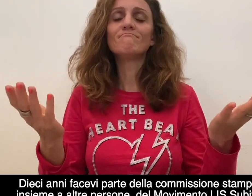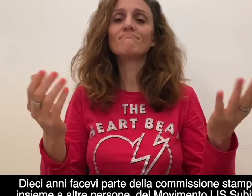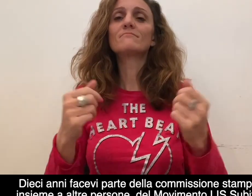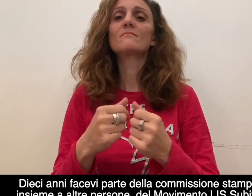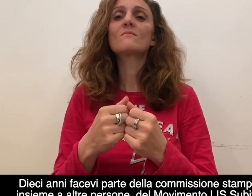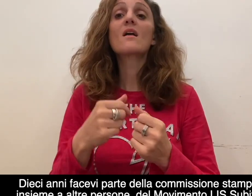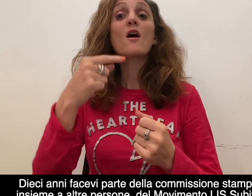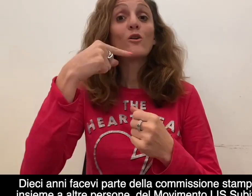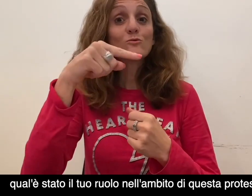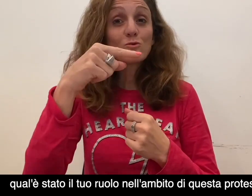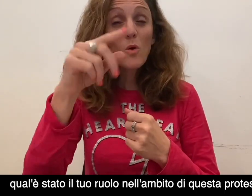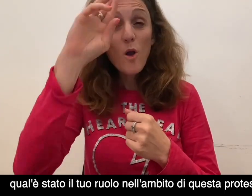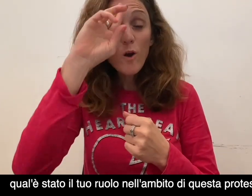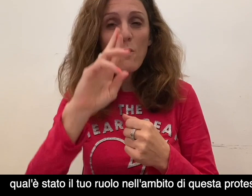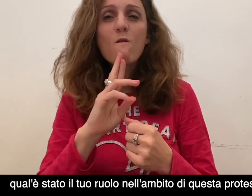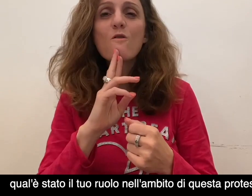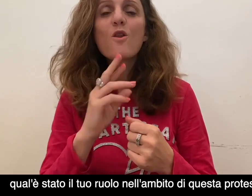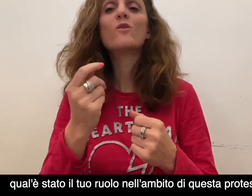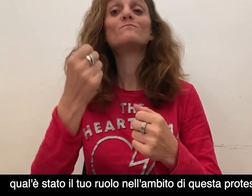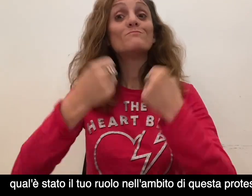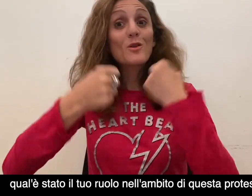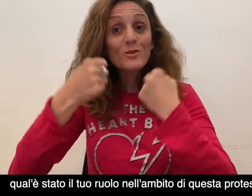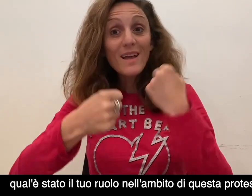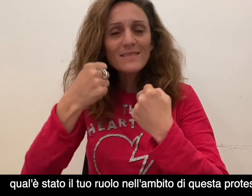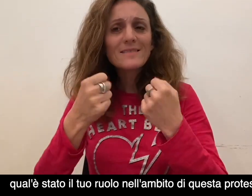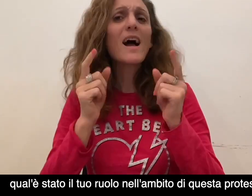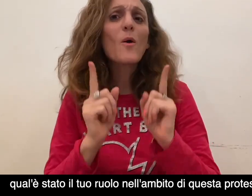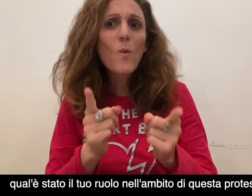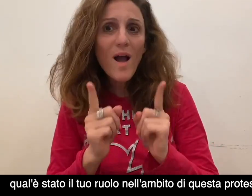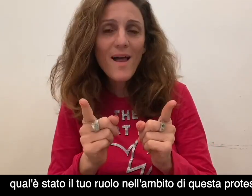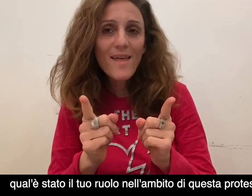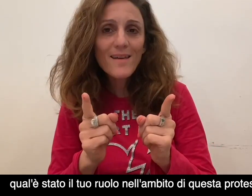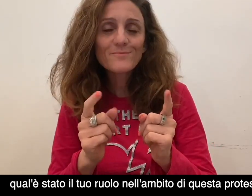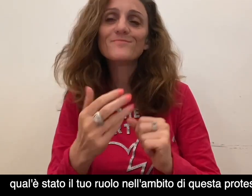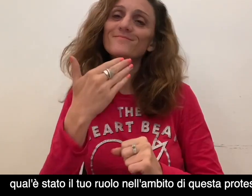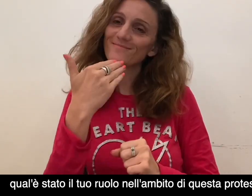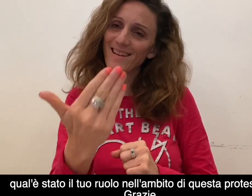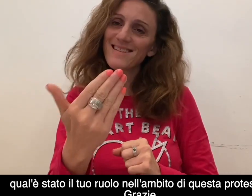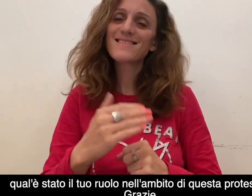vorremmo chiederti qual è stato il tuo ruolo nell'ambito di questa protesta grazie